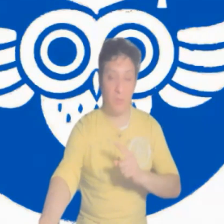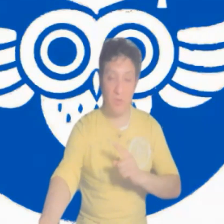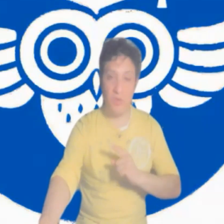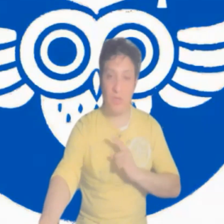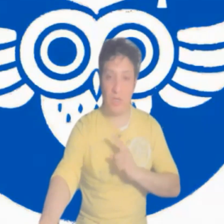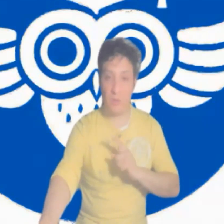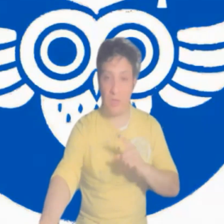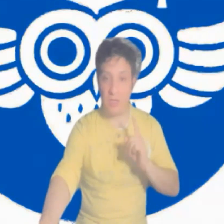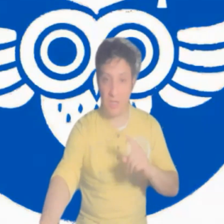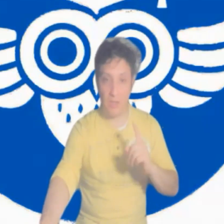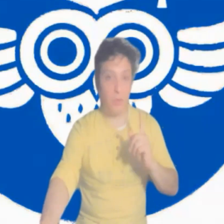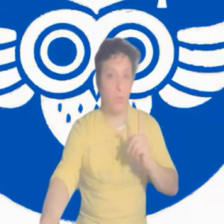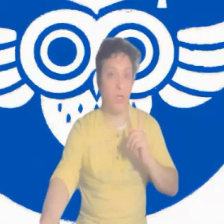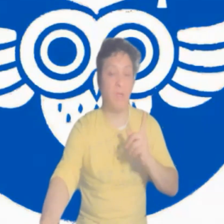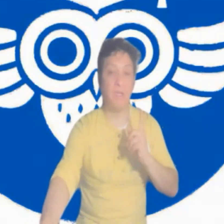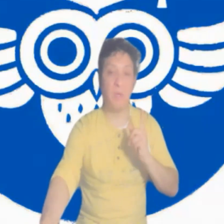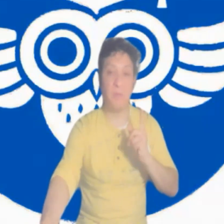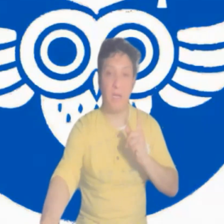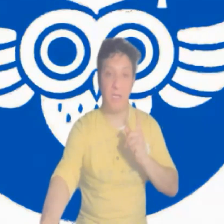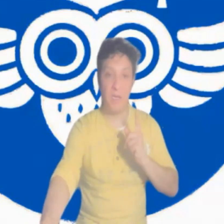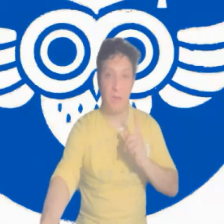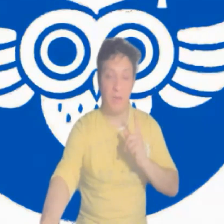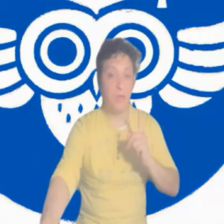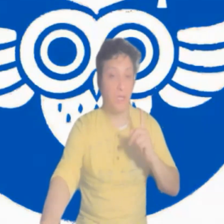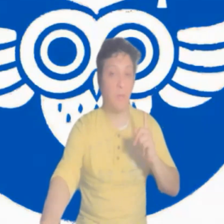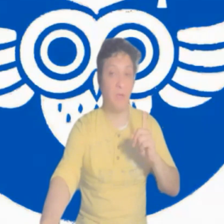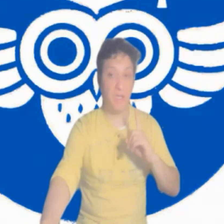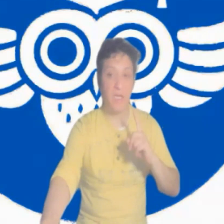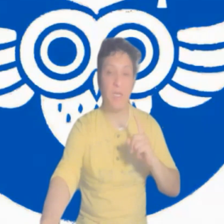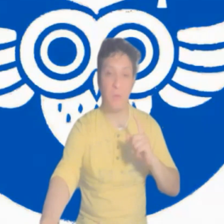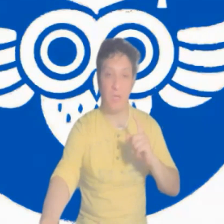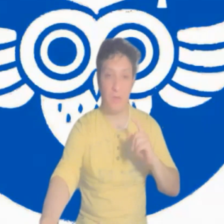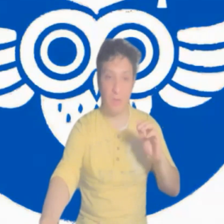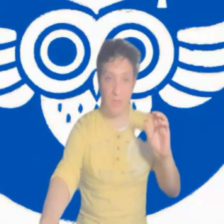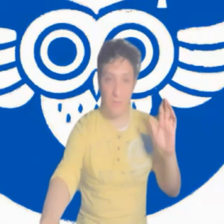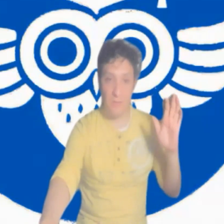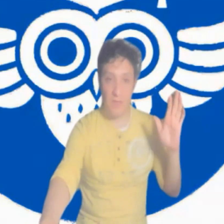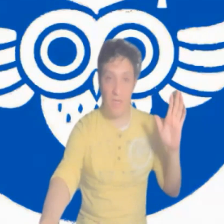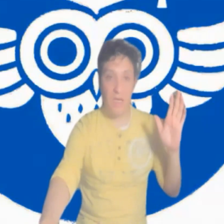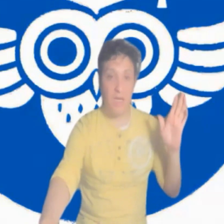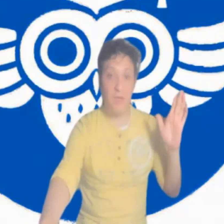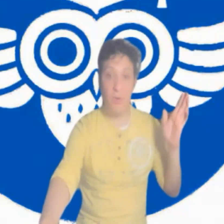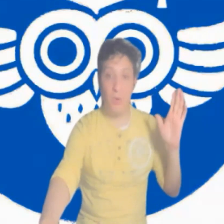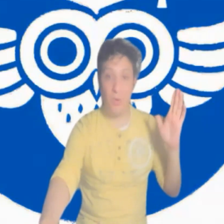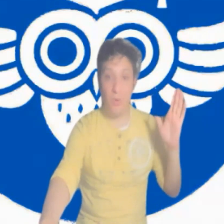Cuídate mucho y recuerda que una mente preparada siempre trae la buena suerte. Adiós.